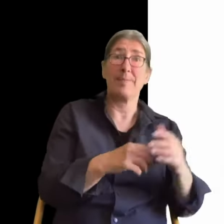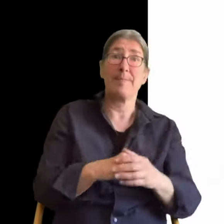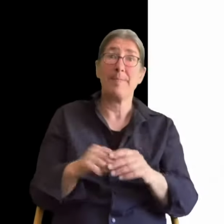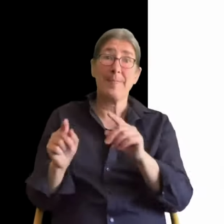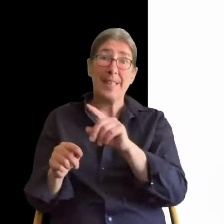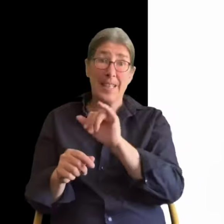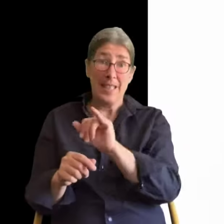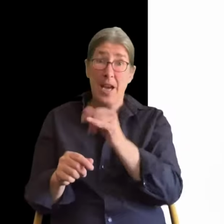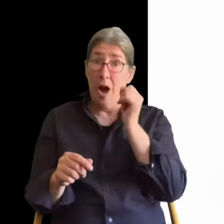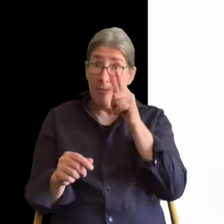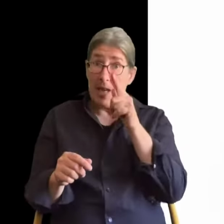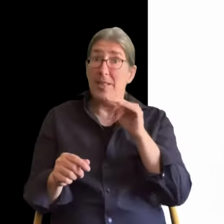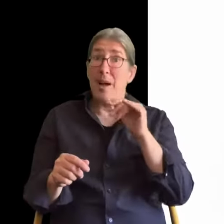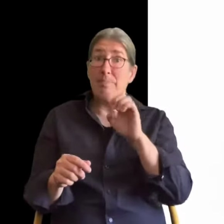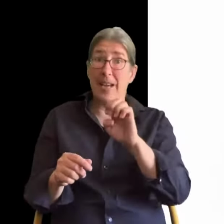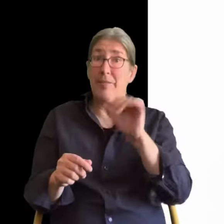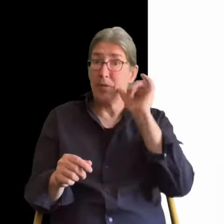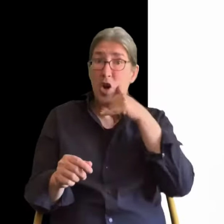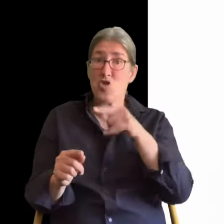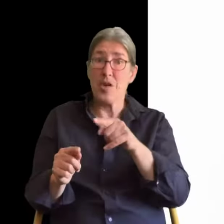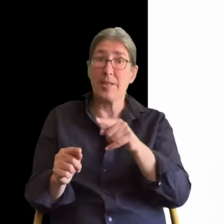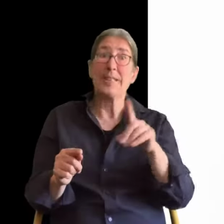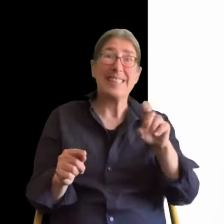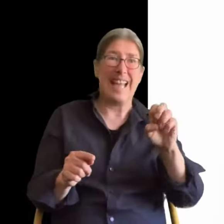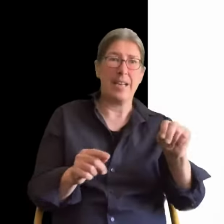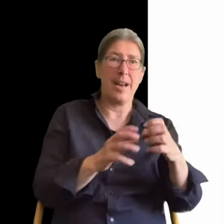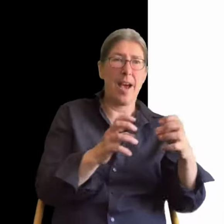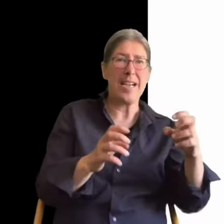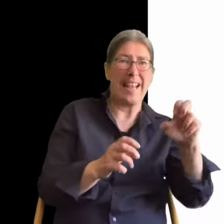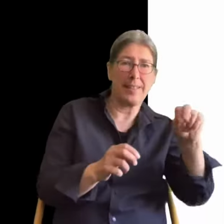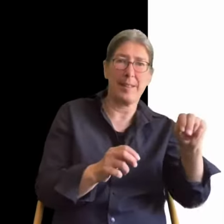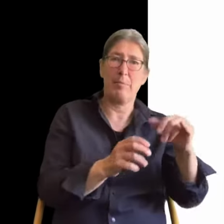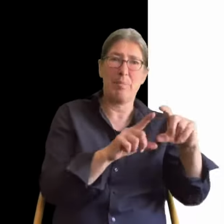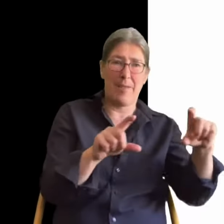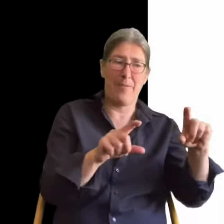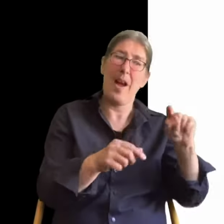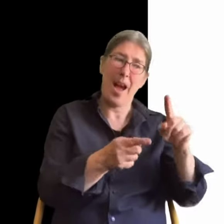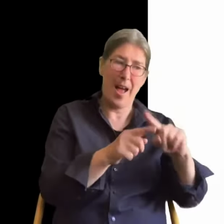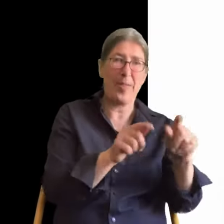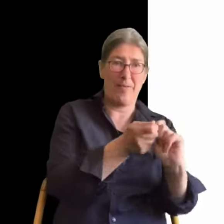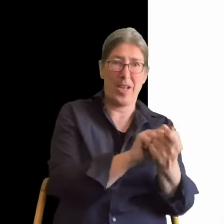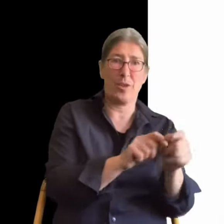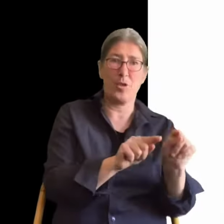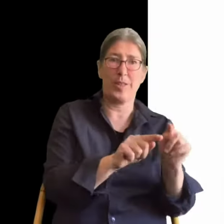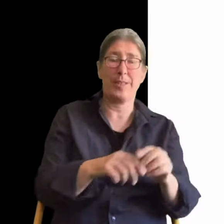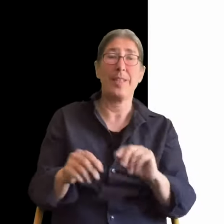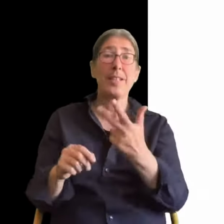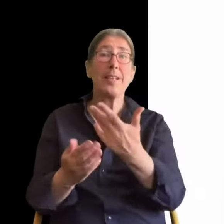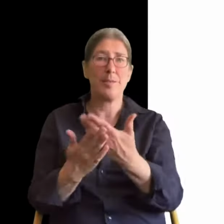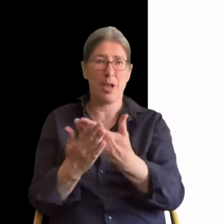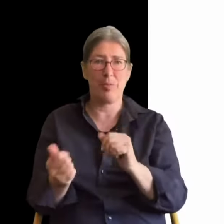aufmerksame Frau, die Veränderung ist E, und liest den langen Brief. Das ist eine andere Veränderung. Ein